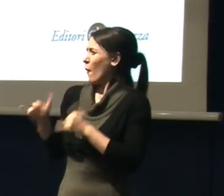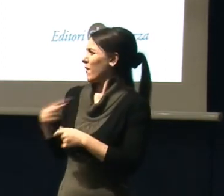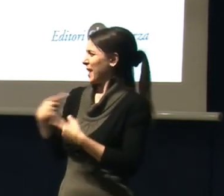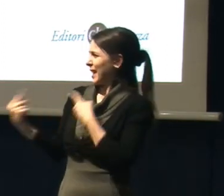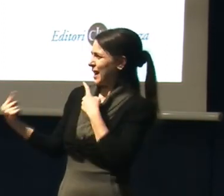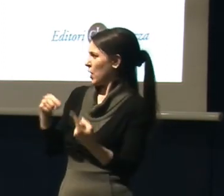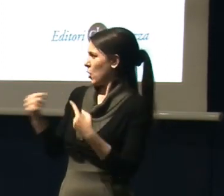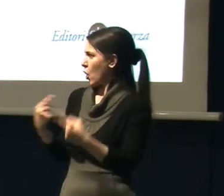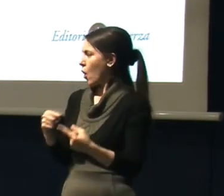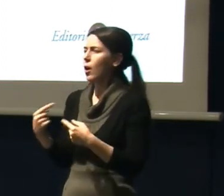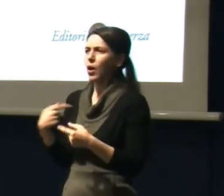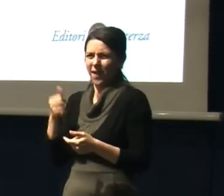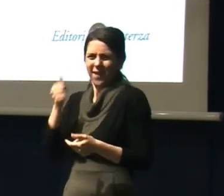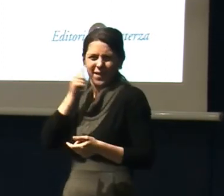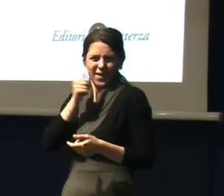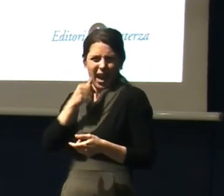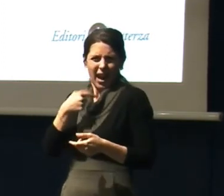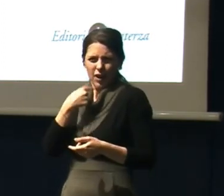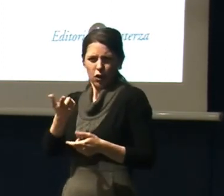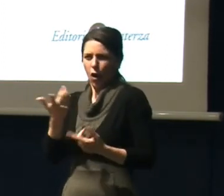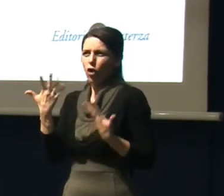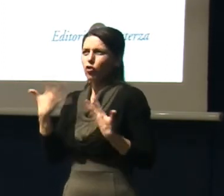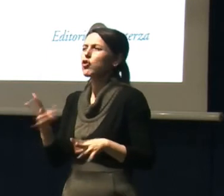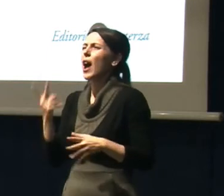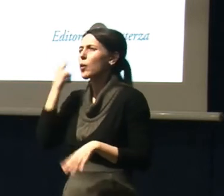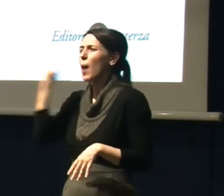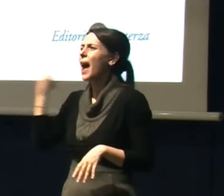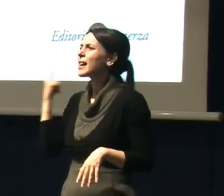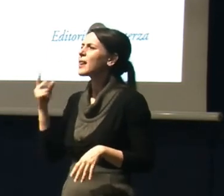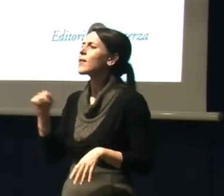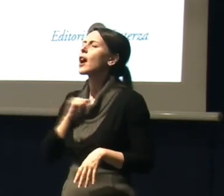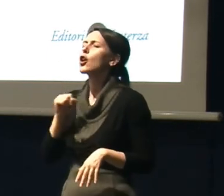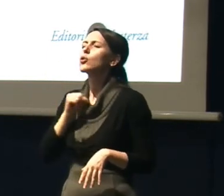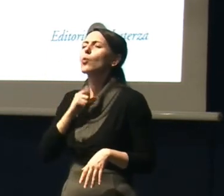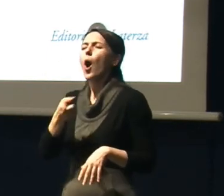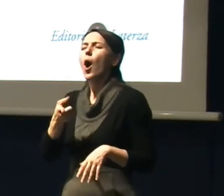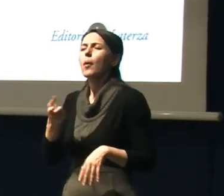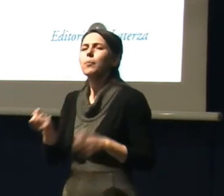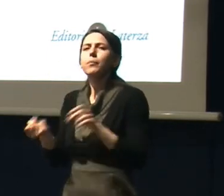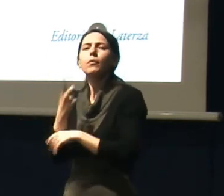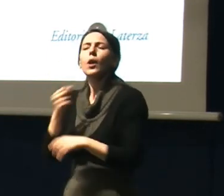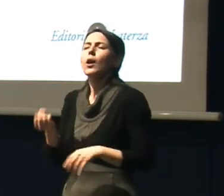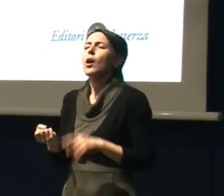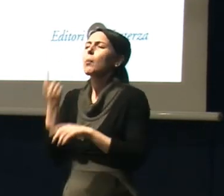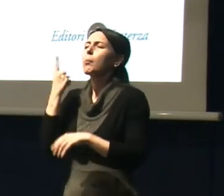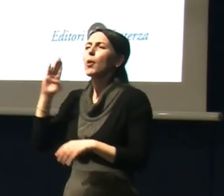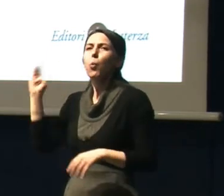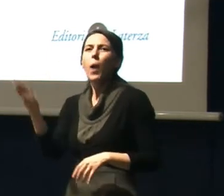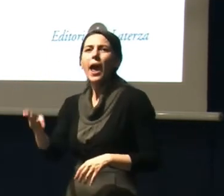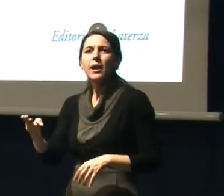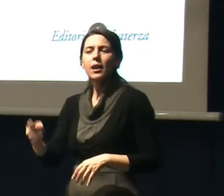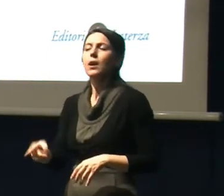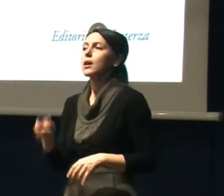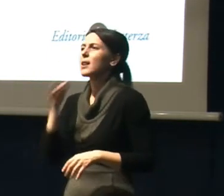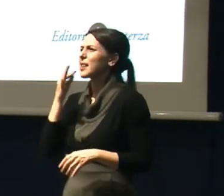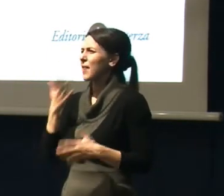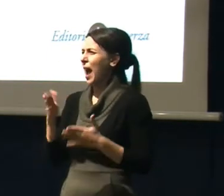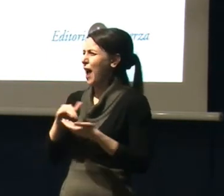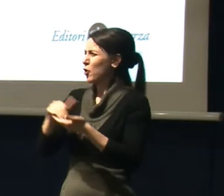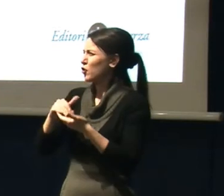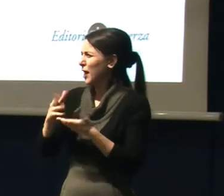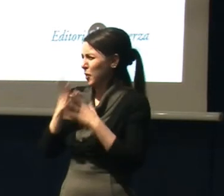rilanciato il tutto falso totalmente fake è già uscito due anni fa di blu whale questa specie di associazione